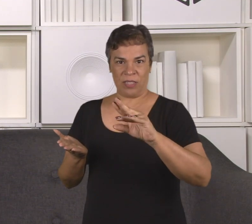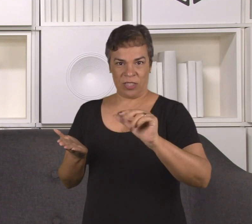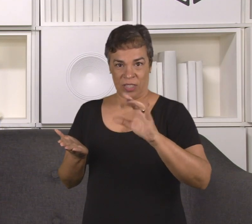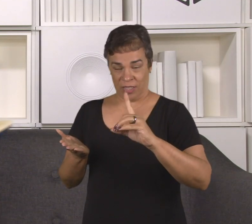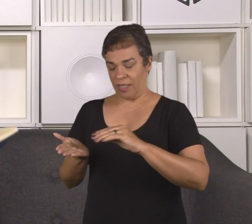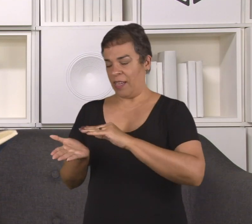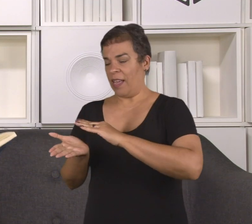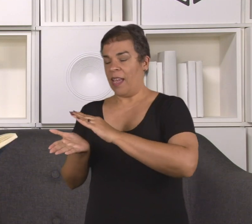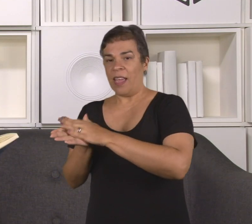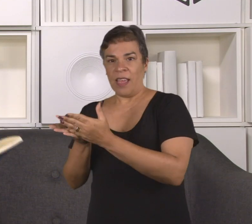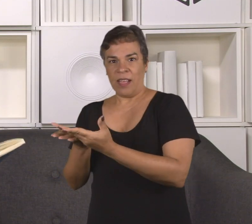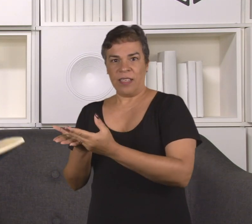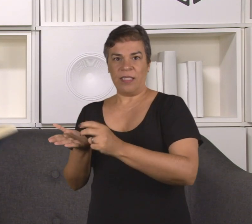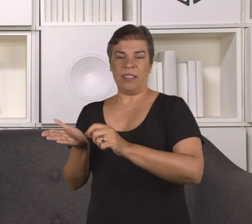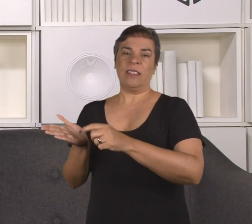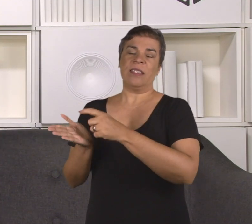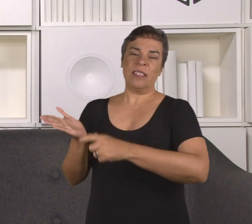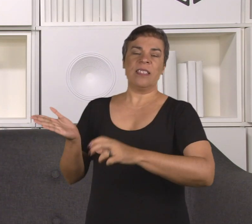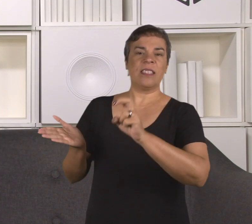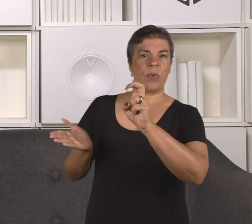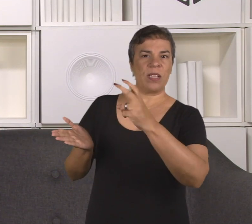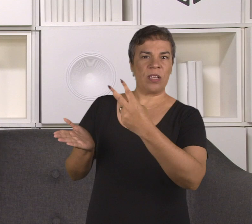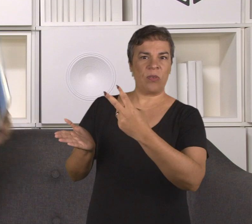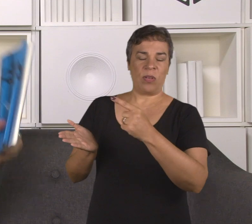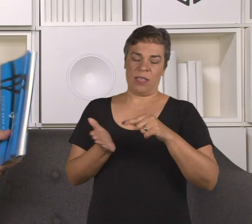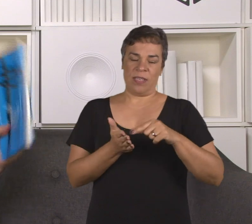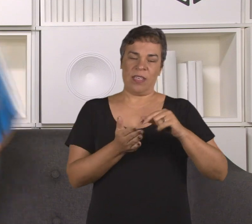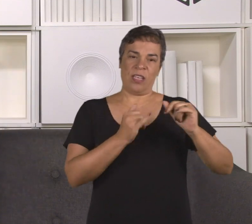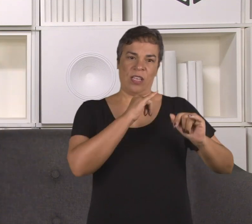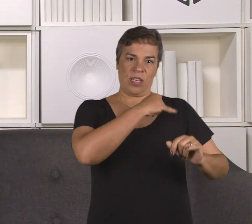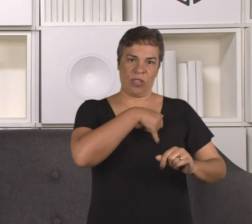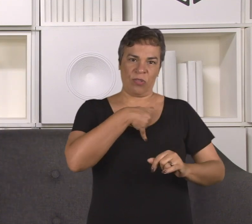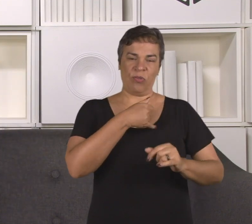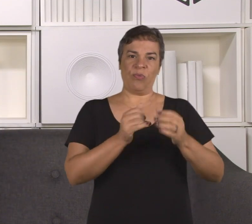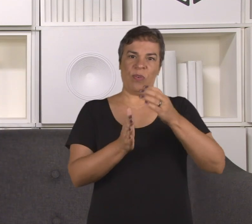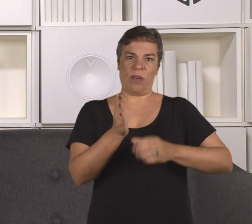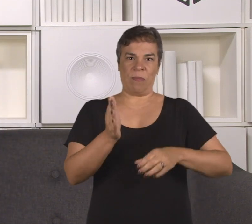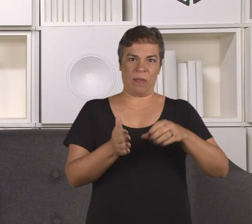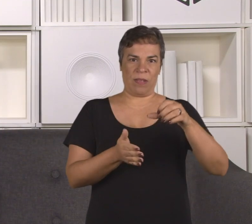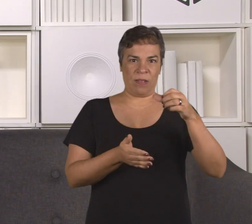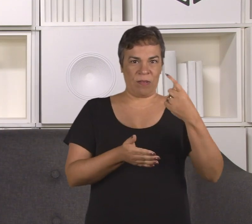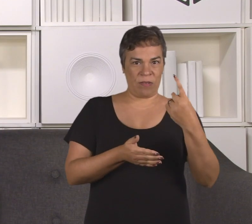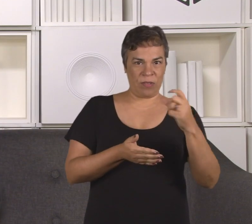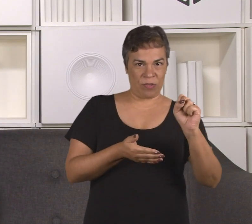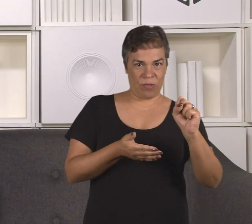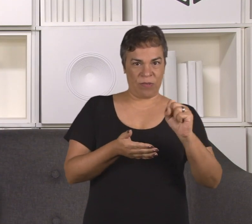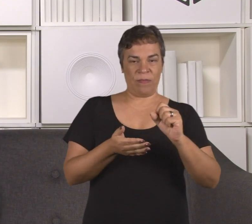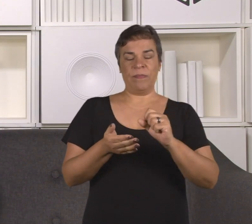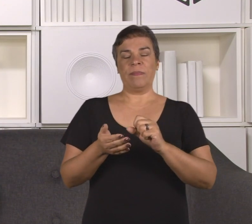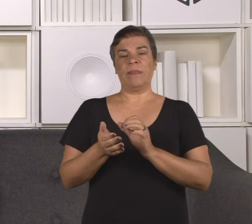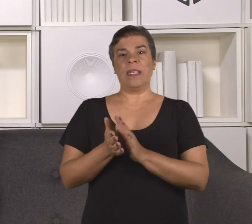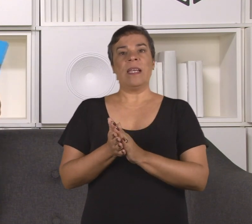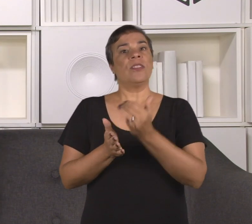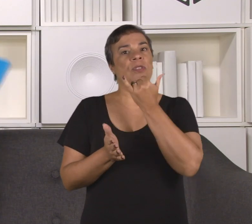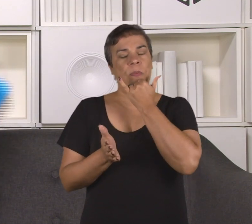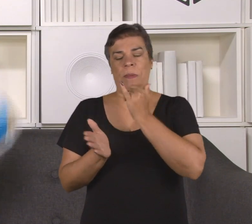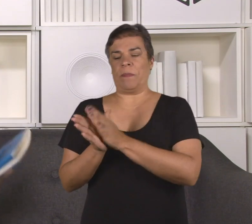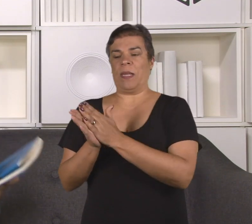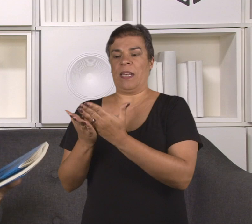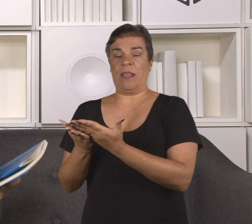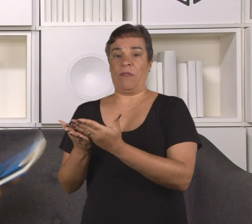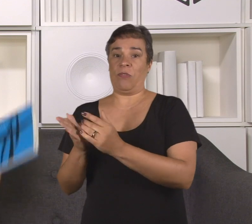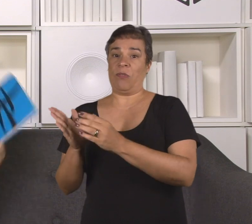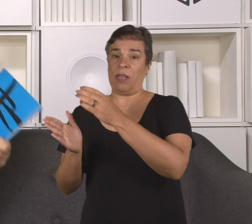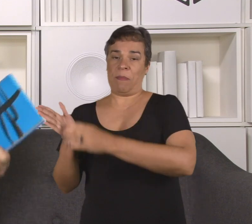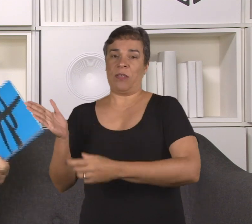o passo a passo de Jesus em meditações semanais que nós estamos estudando. Então, capítulo 18, o tema de hoje